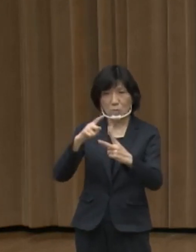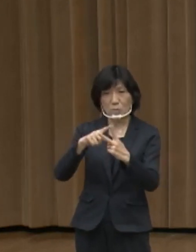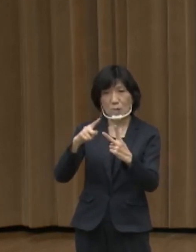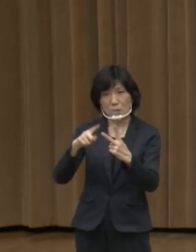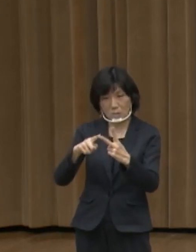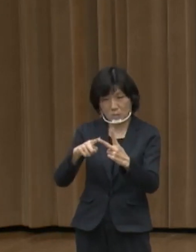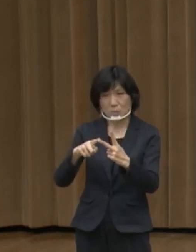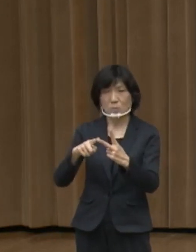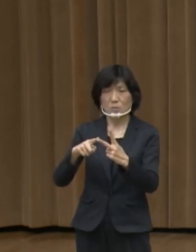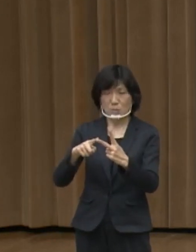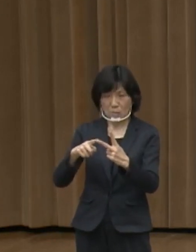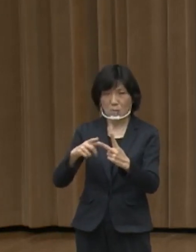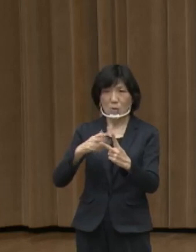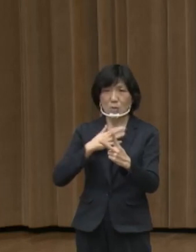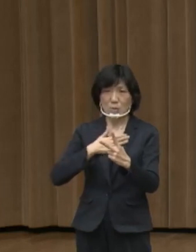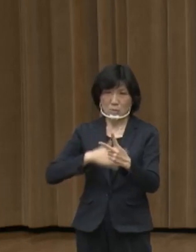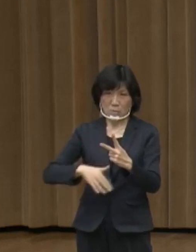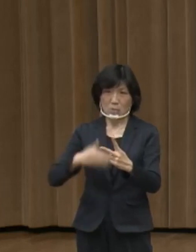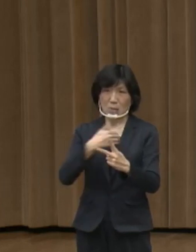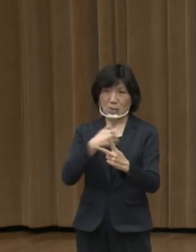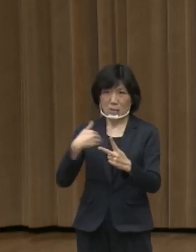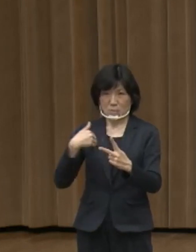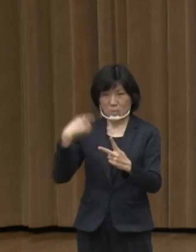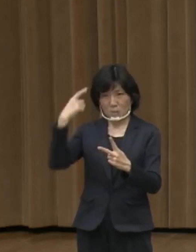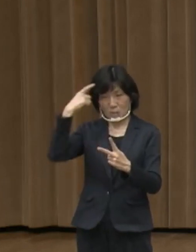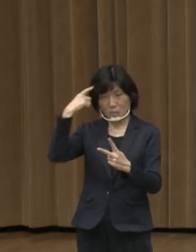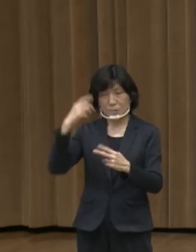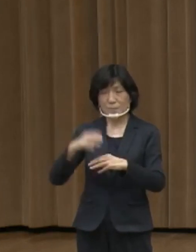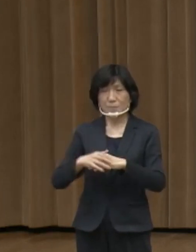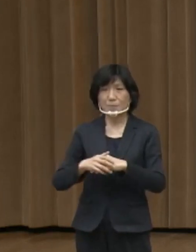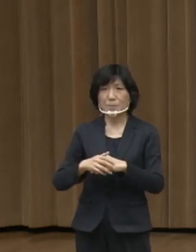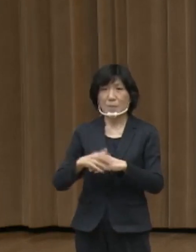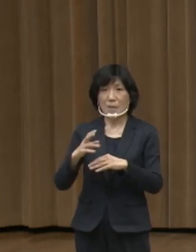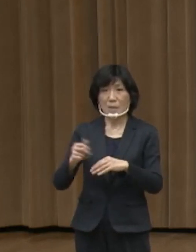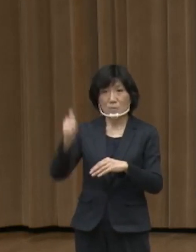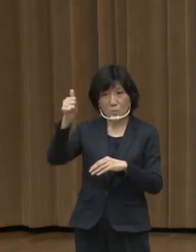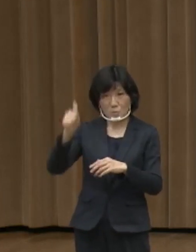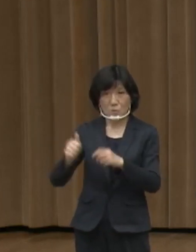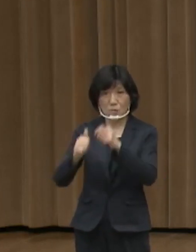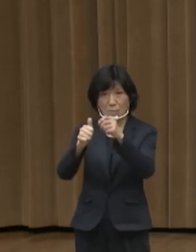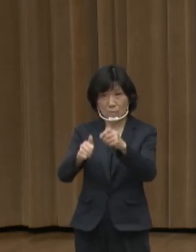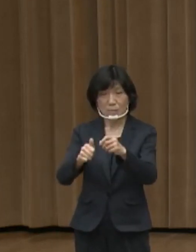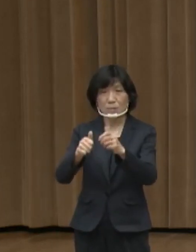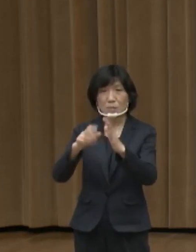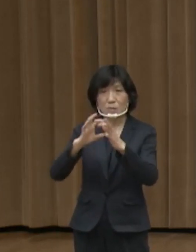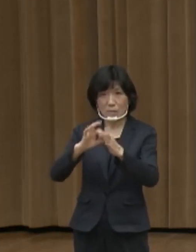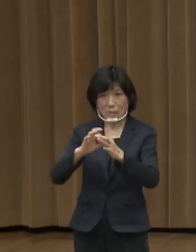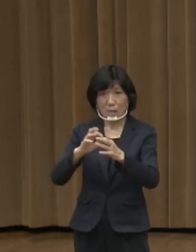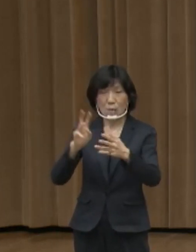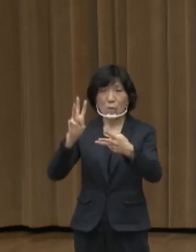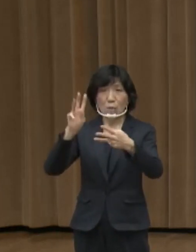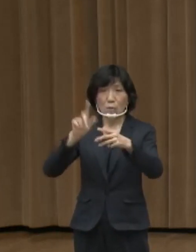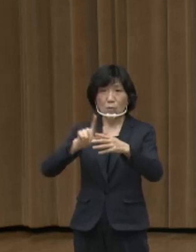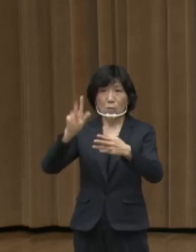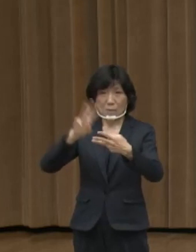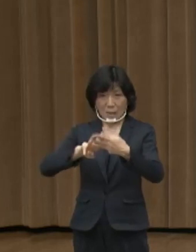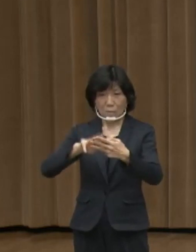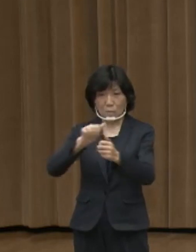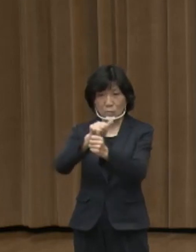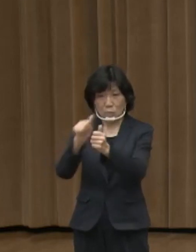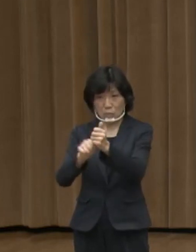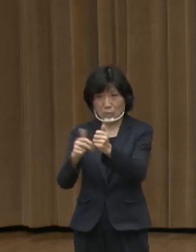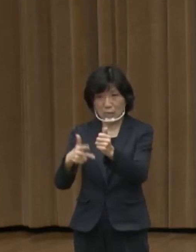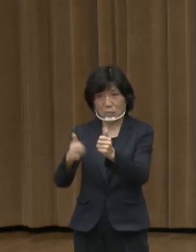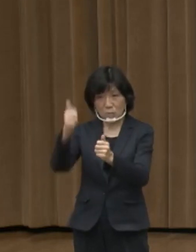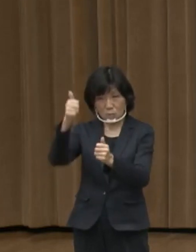知ることになると考えています。課長級の統括参事には戸田市副市長である内